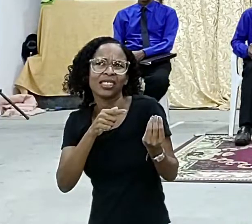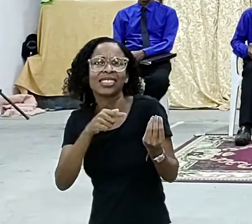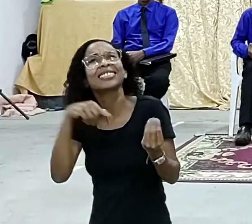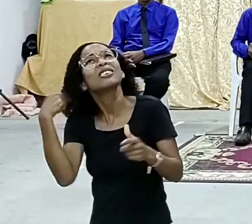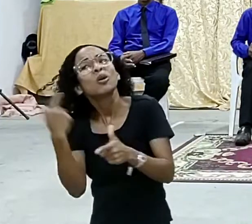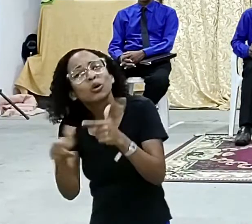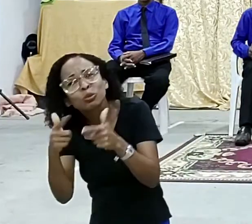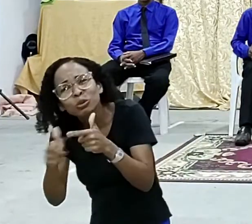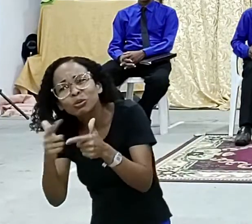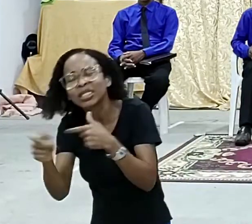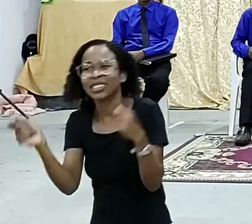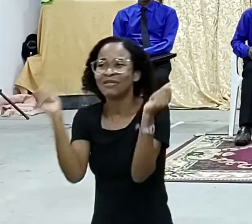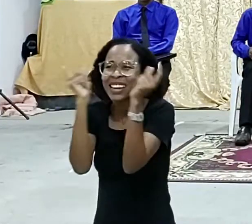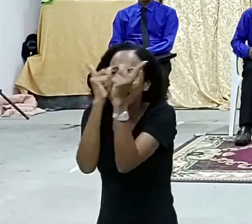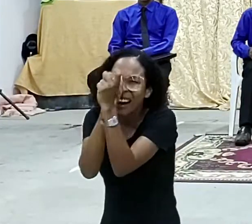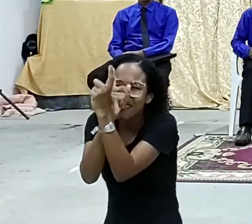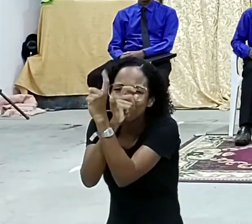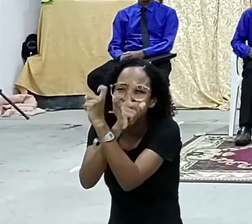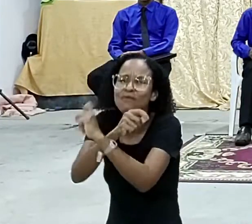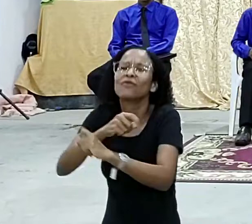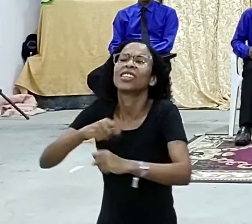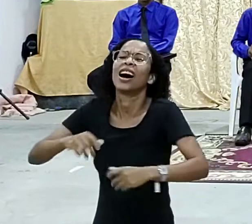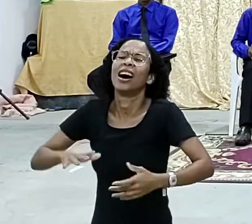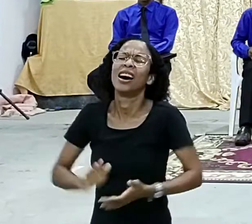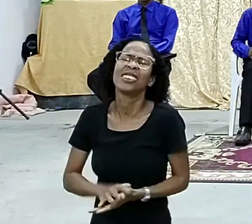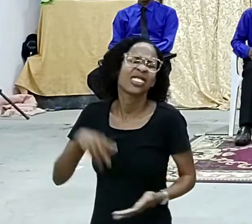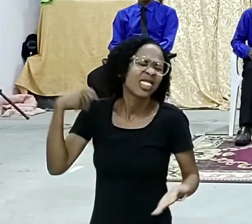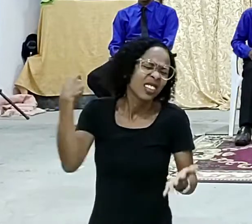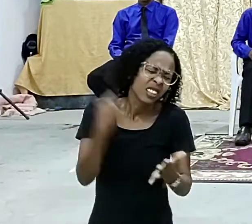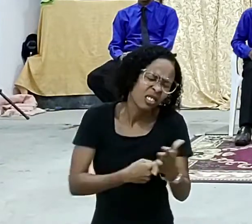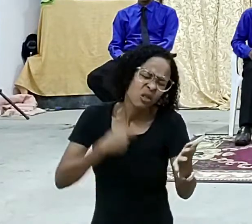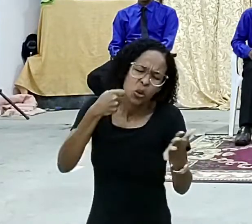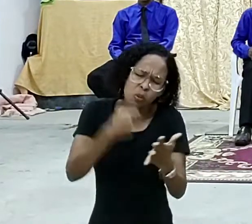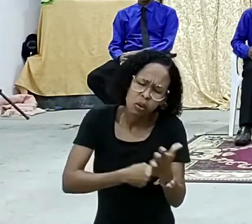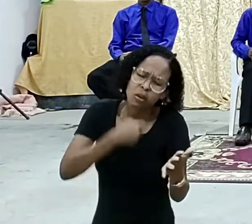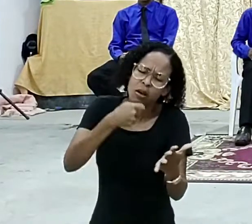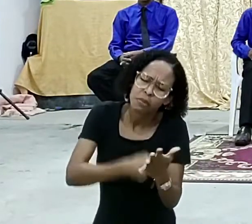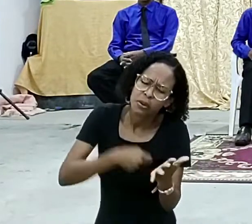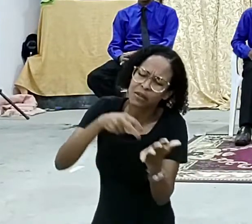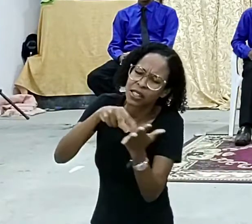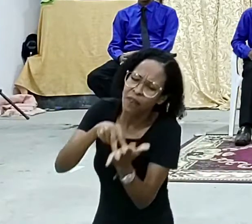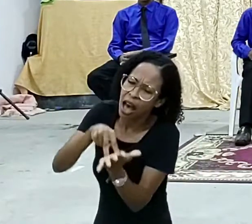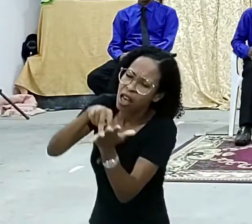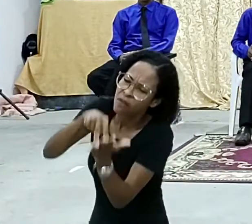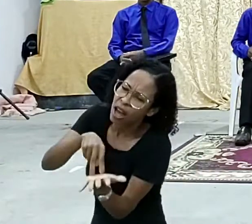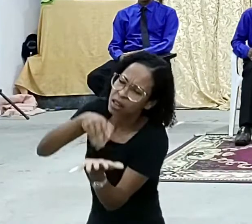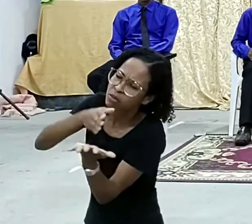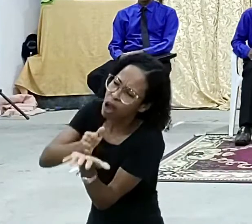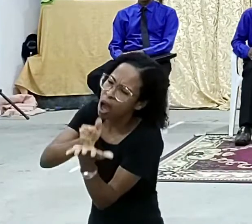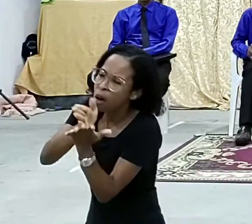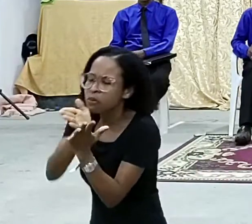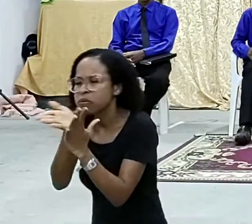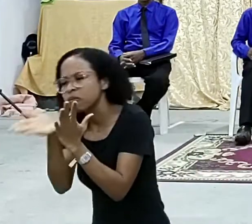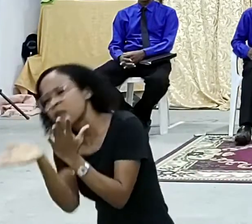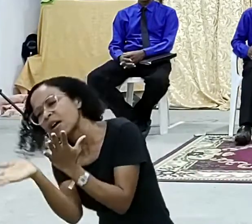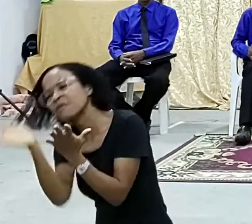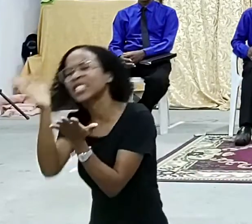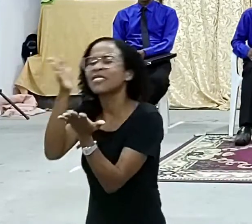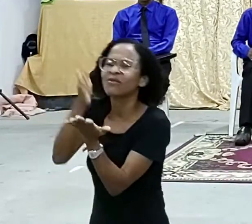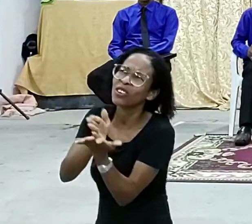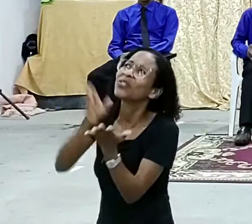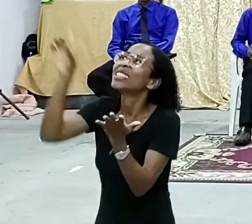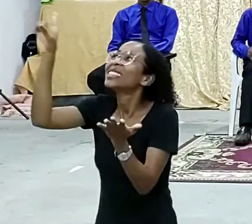as lutas difíceis que é. Estamos no caminho do Senhor. Te digo